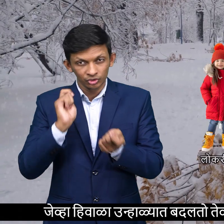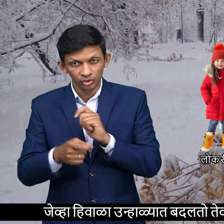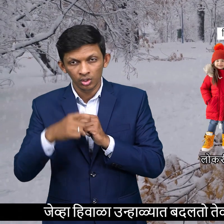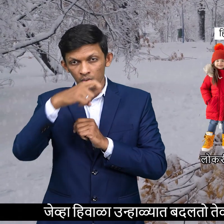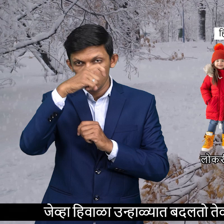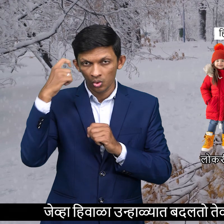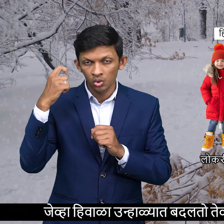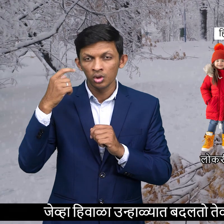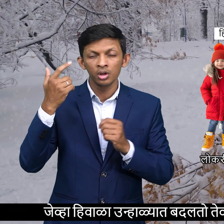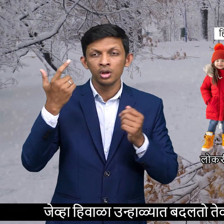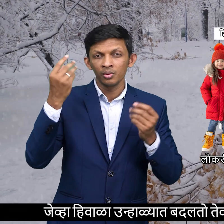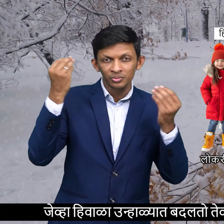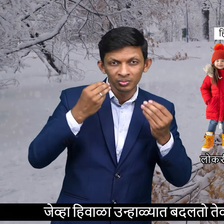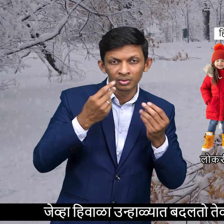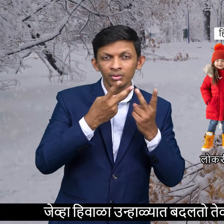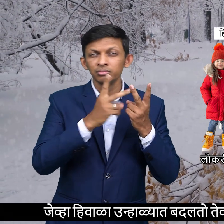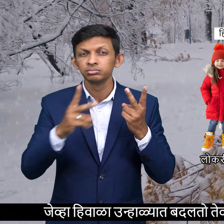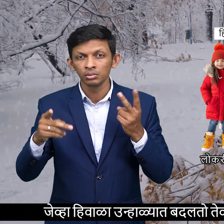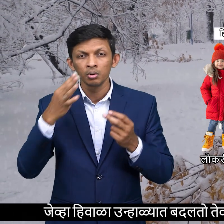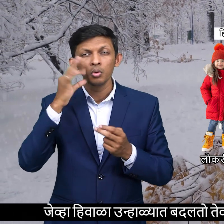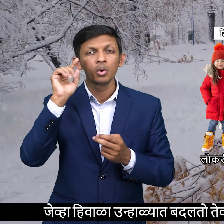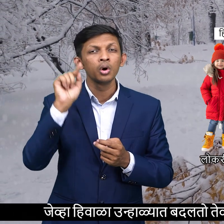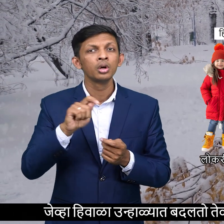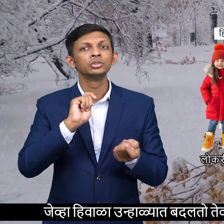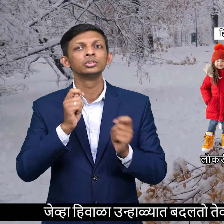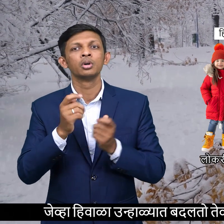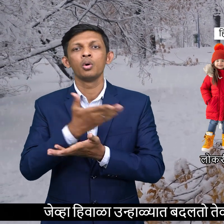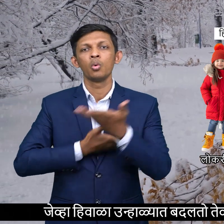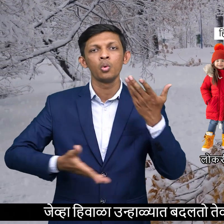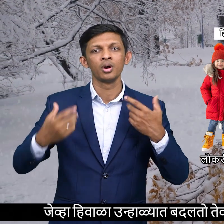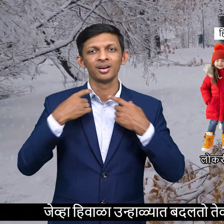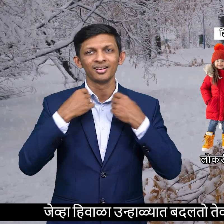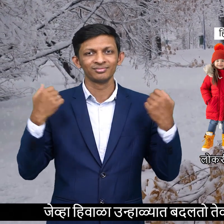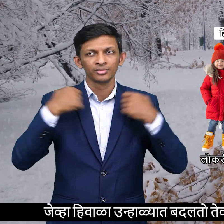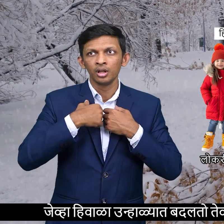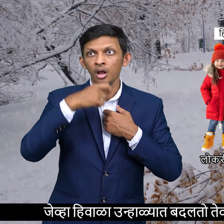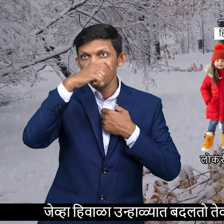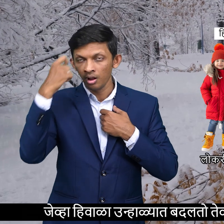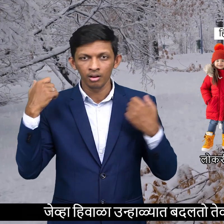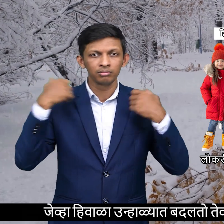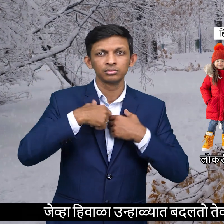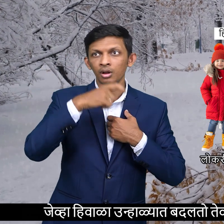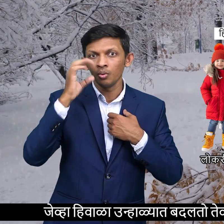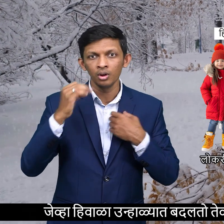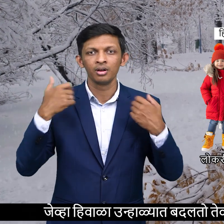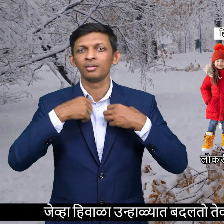जेव्हा हिवाळा उन्हाळ्यात बदलतो तेव्हा आपल्याला आपल्या कपड्यांमध्ये बदल दिसून येतात.